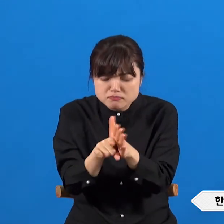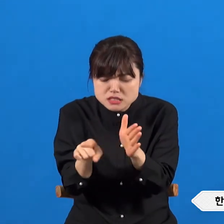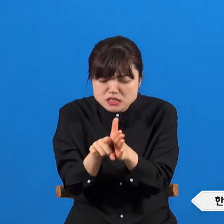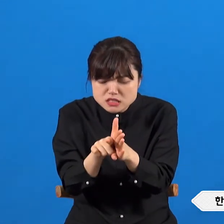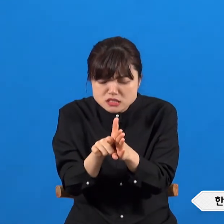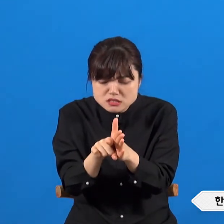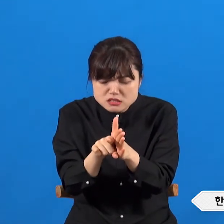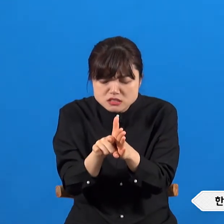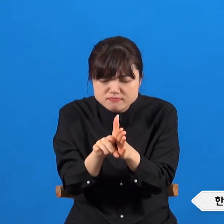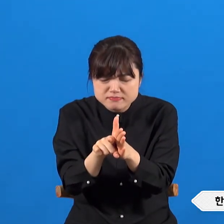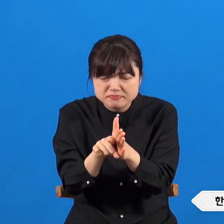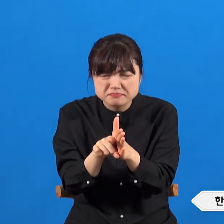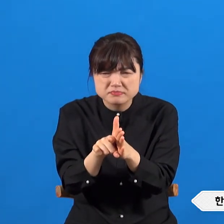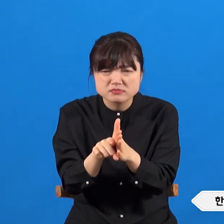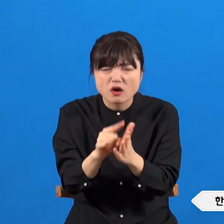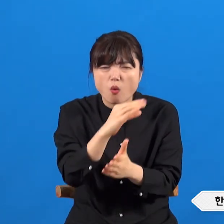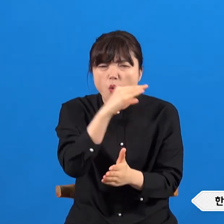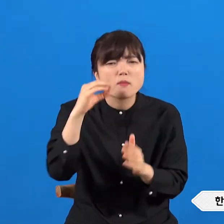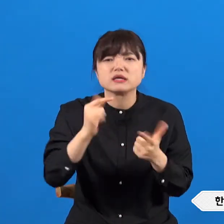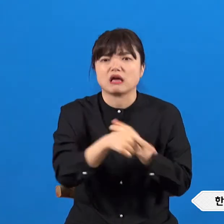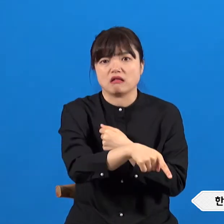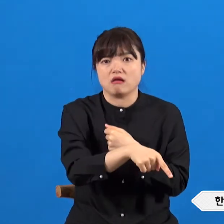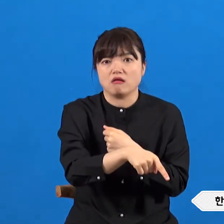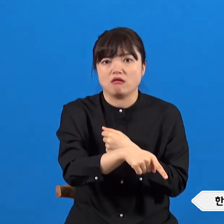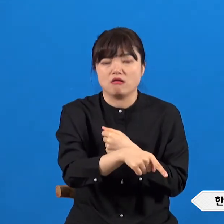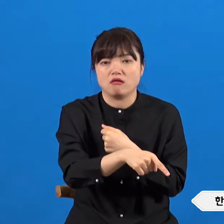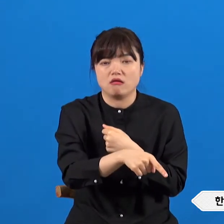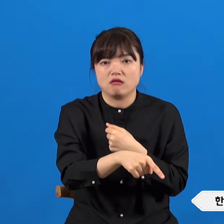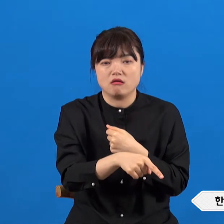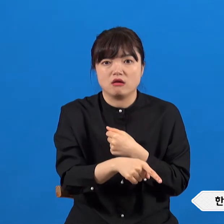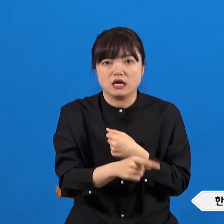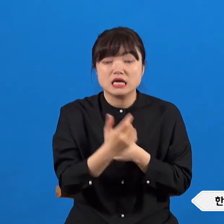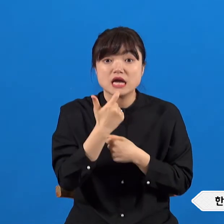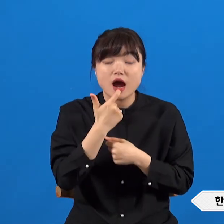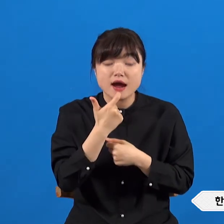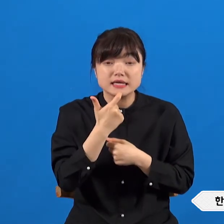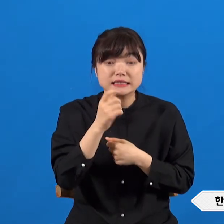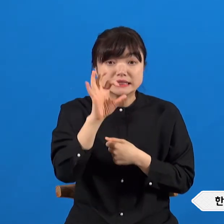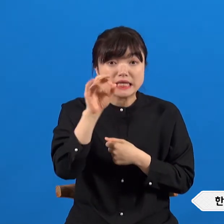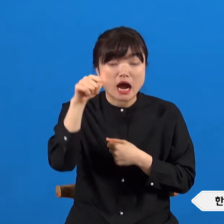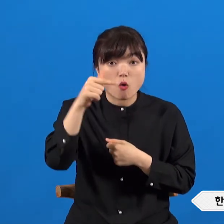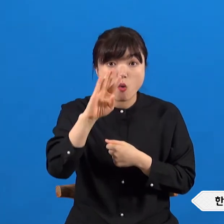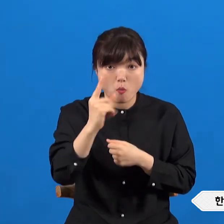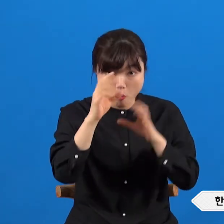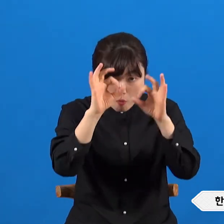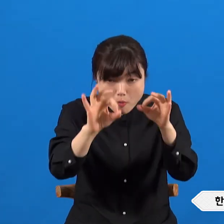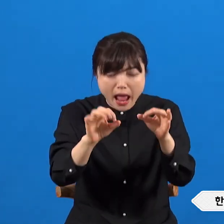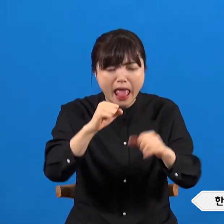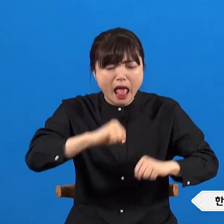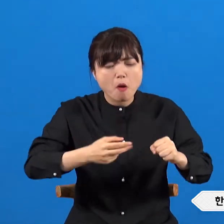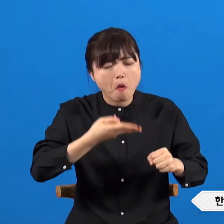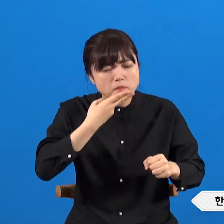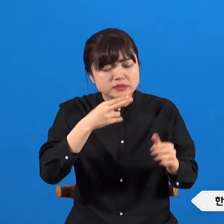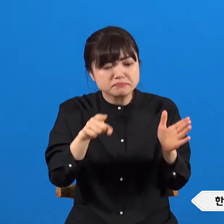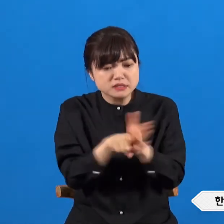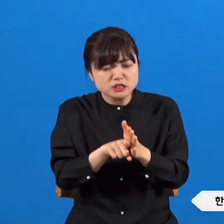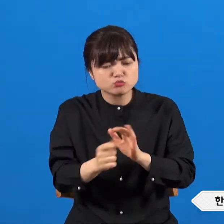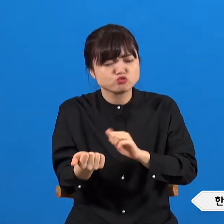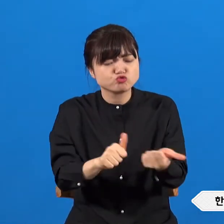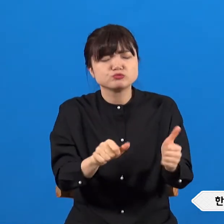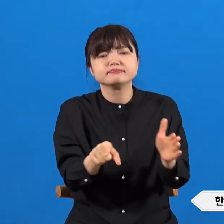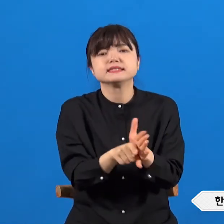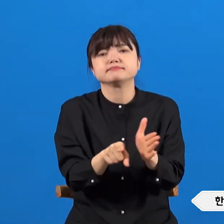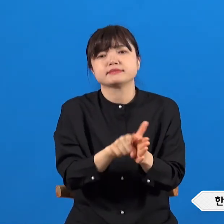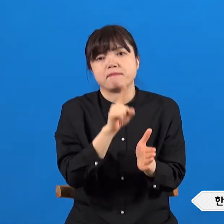믿음이 제대로 믿는 것이 아니기 때문입니다. 야고보 2장 26절에도 행함이 없는 믿음은 죽은 믿음이라고